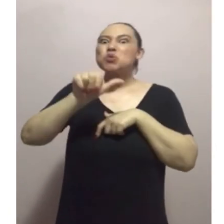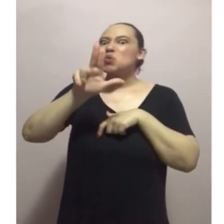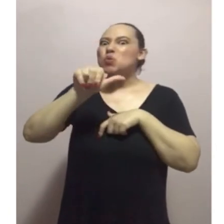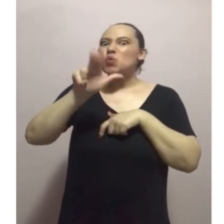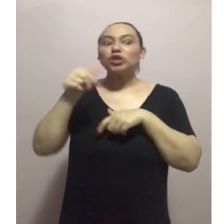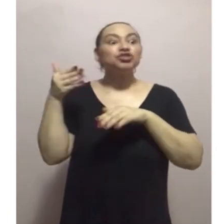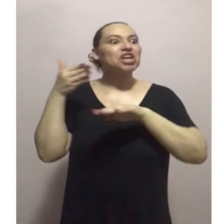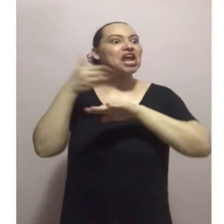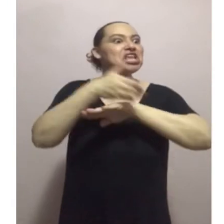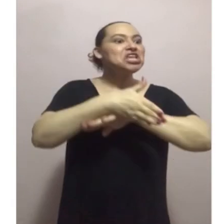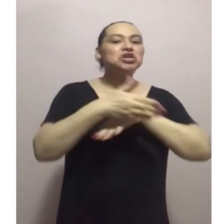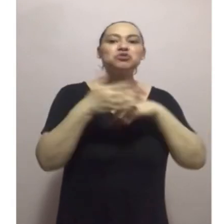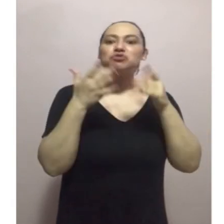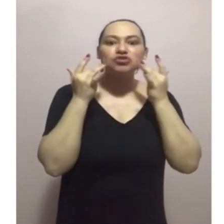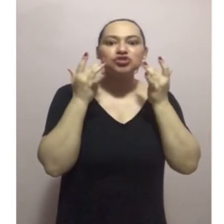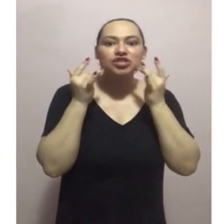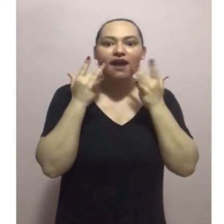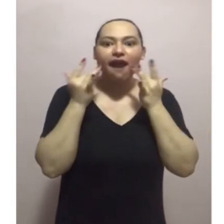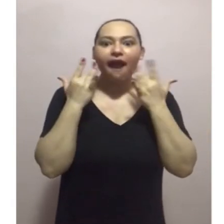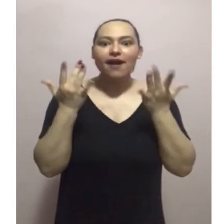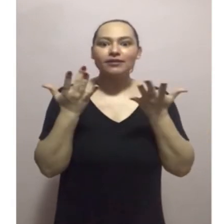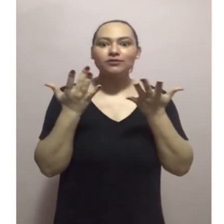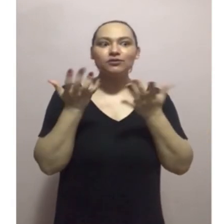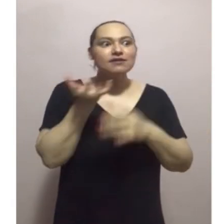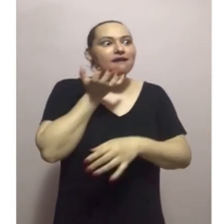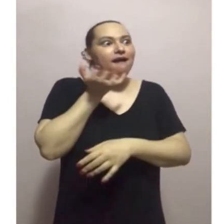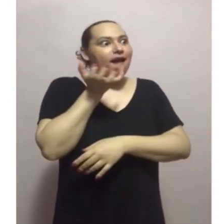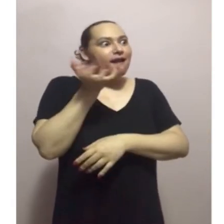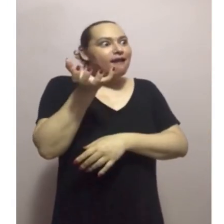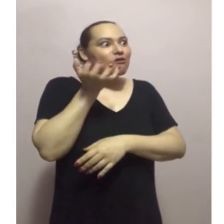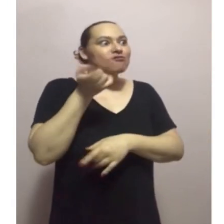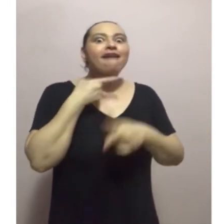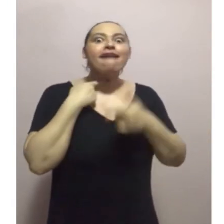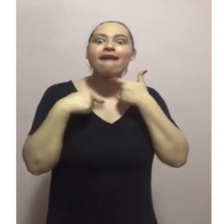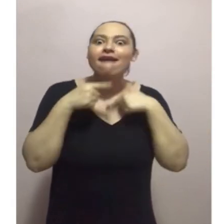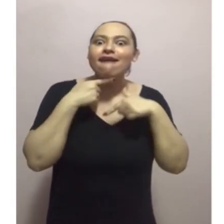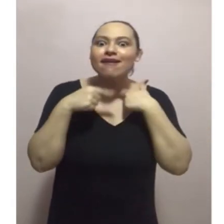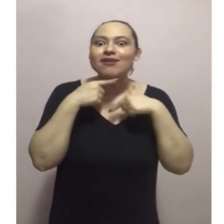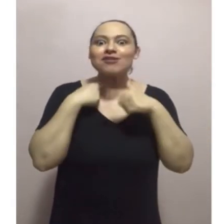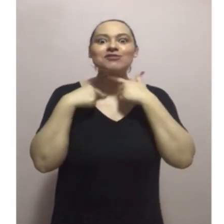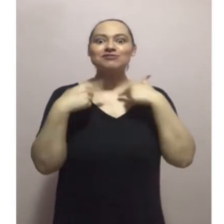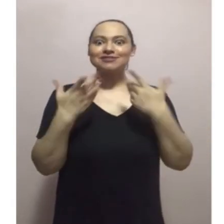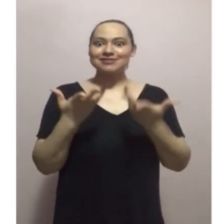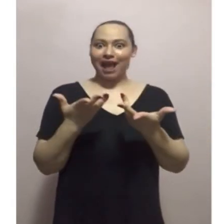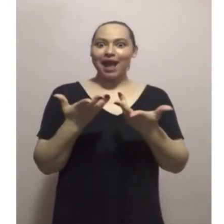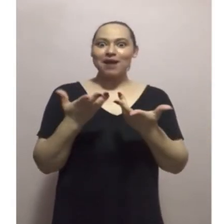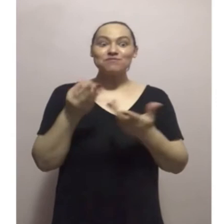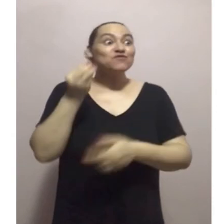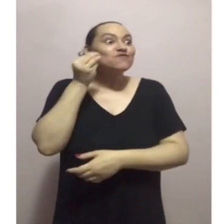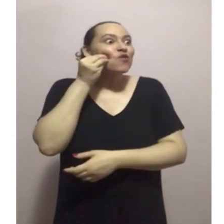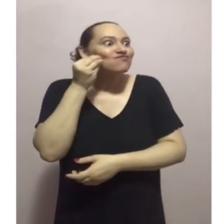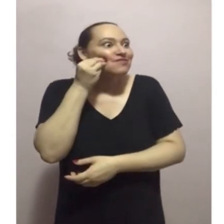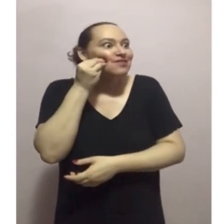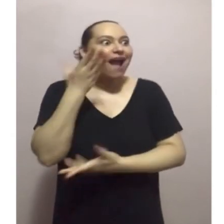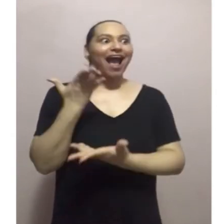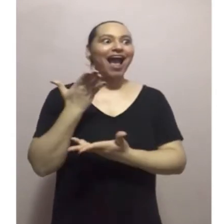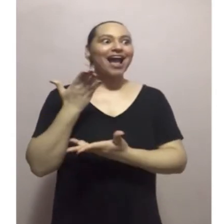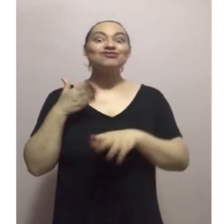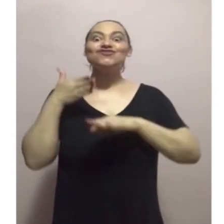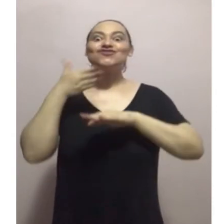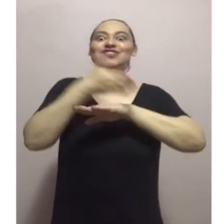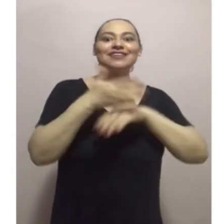nunca tinha ido ao teatro, né, que ficou com mais curiosidade, que ficou instigado querendo ir ao